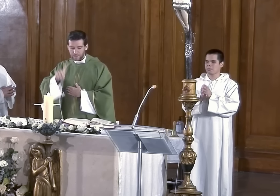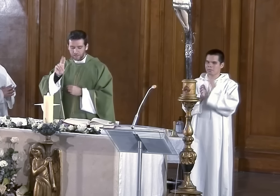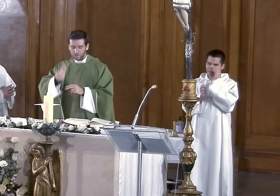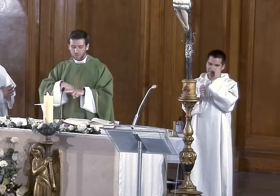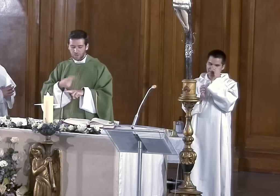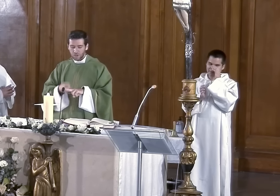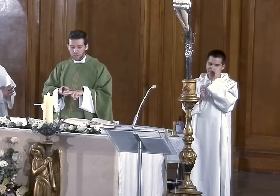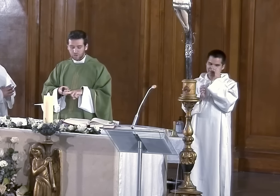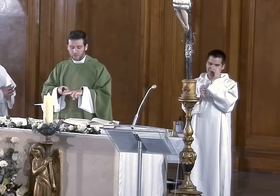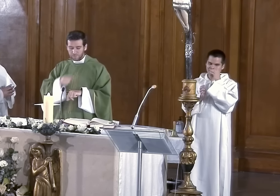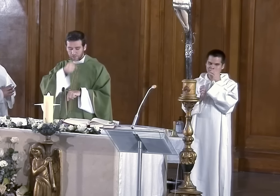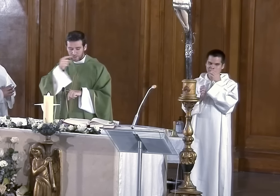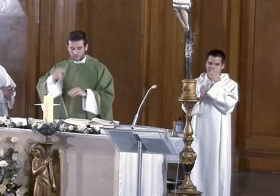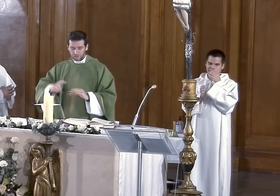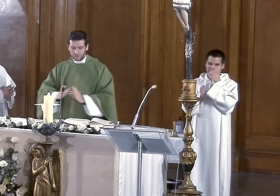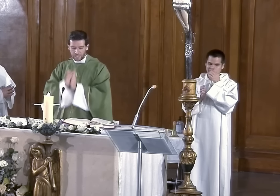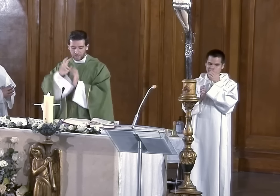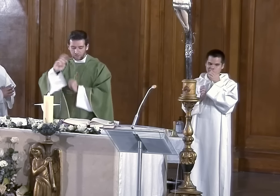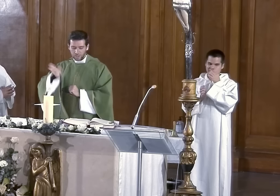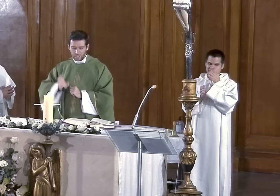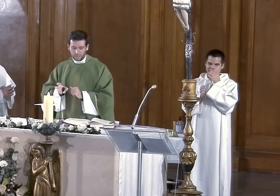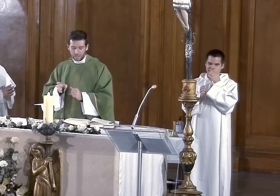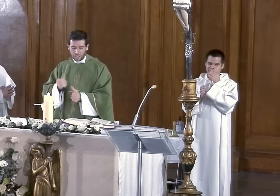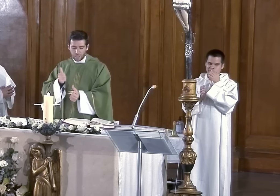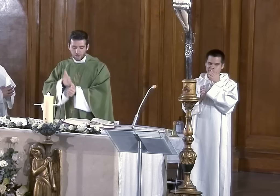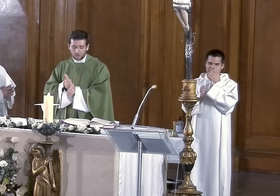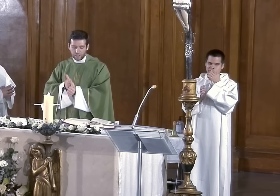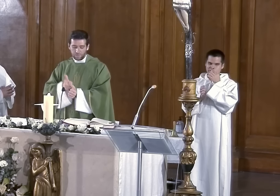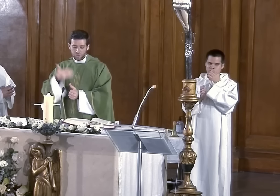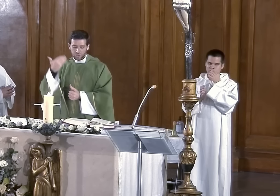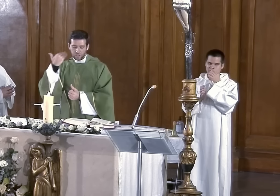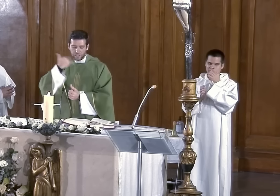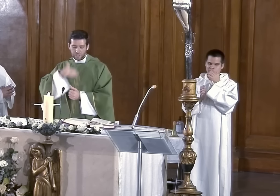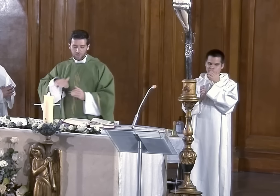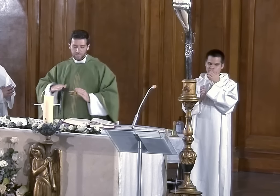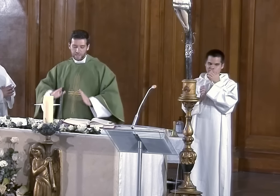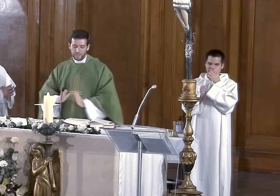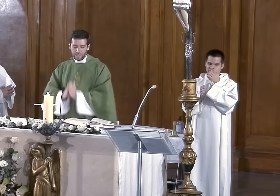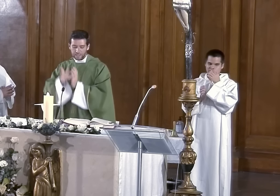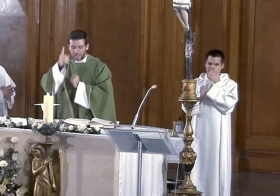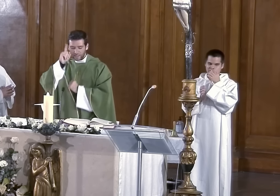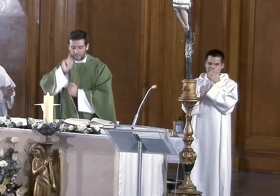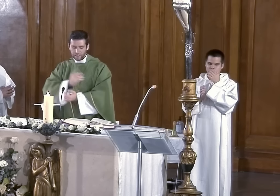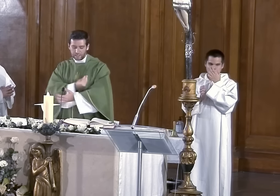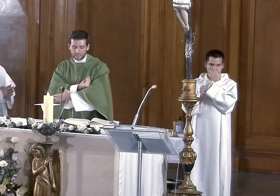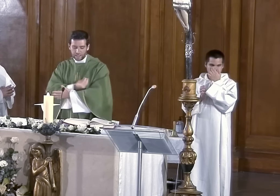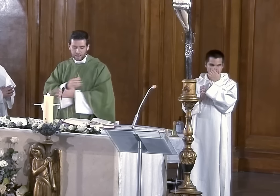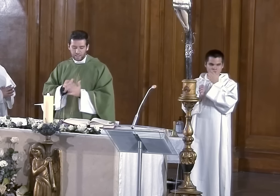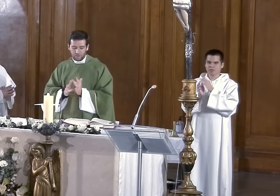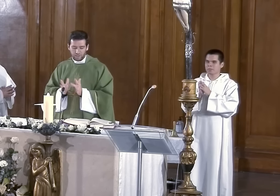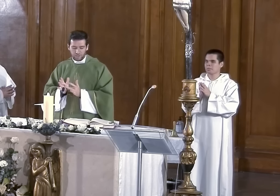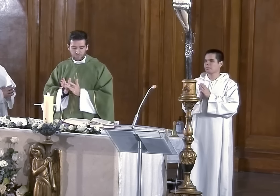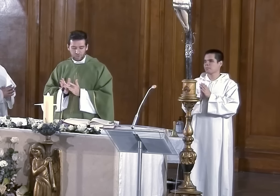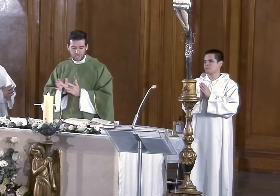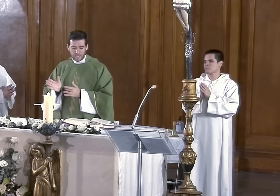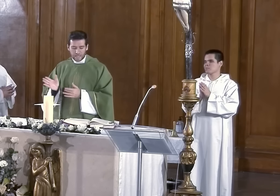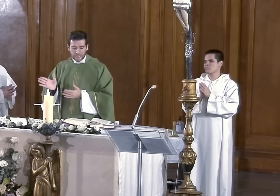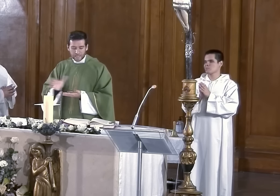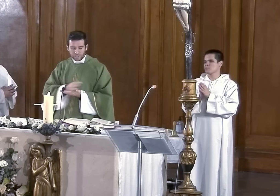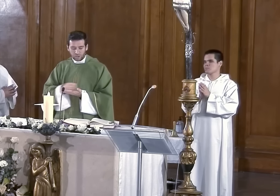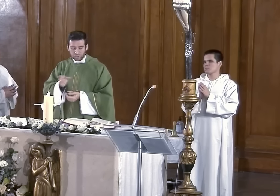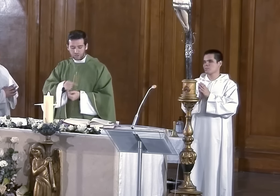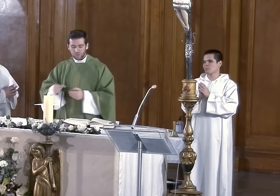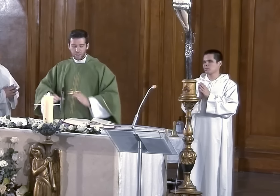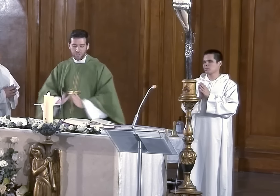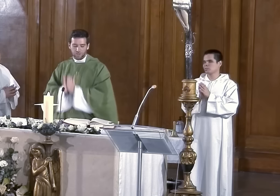Madre de Dios, su esposo, San José, los apóstoles y los mártires, Santa Teresita del Niño Jesús,